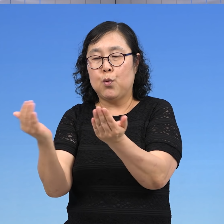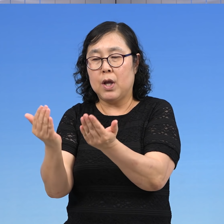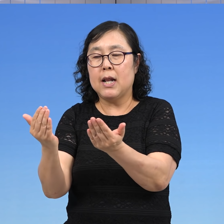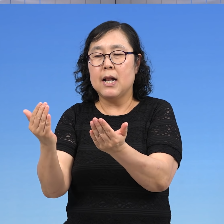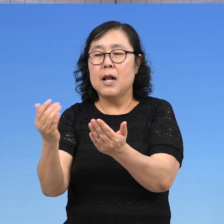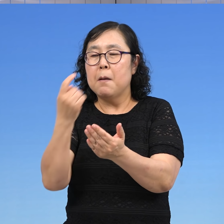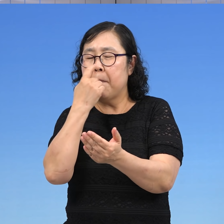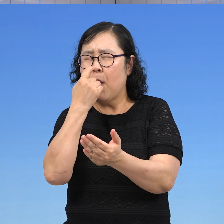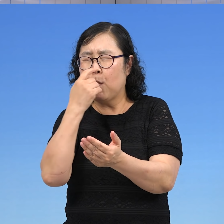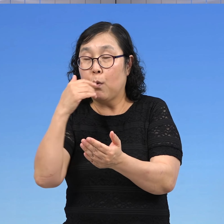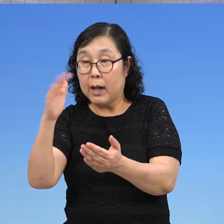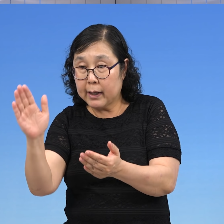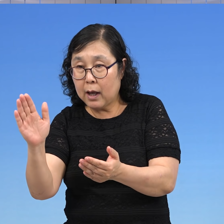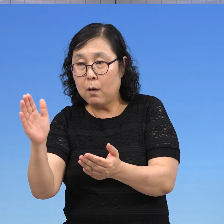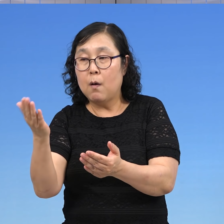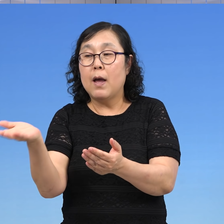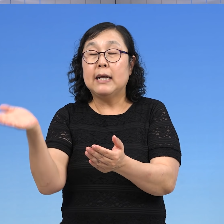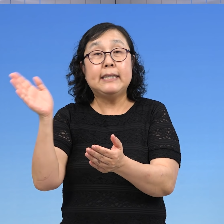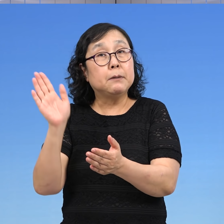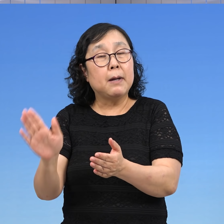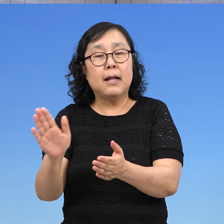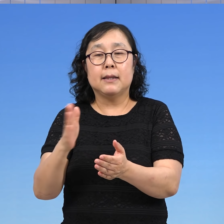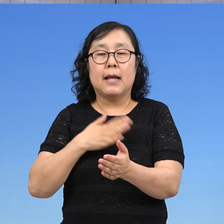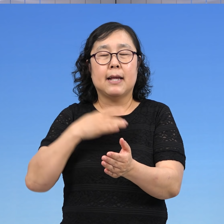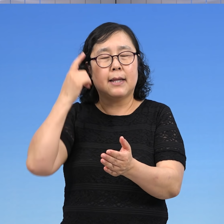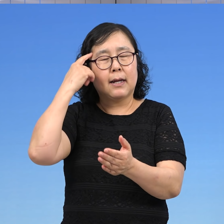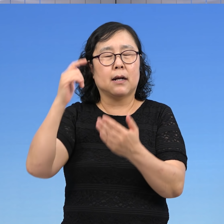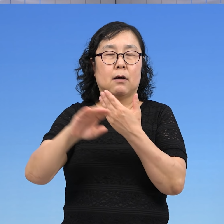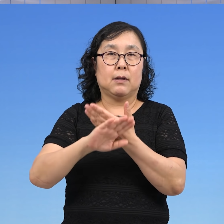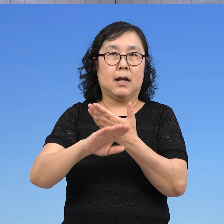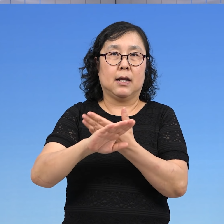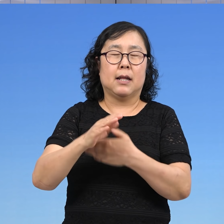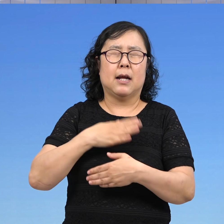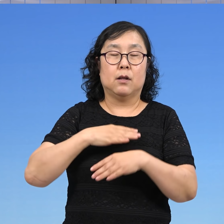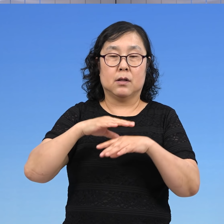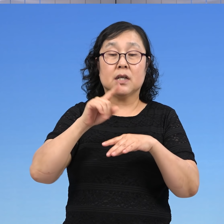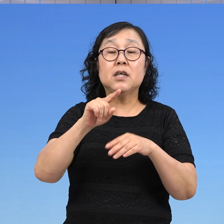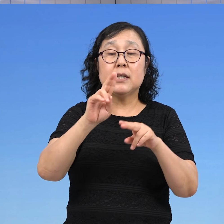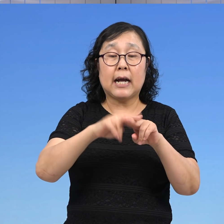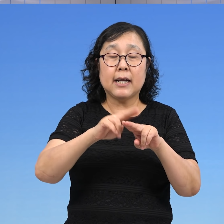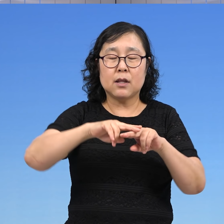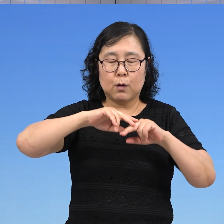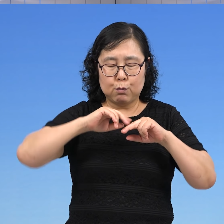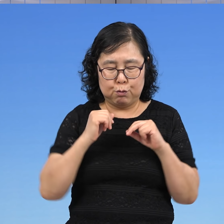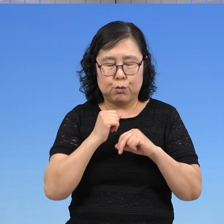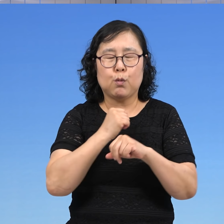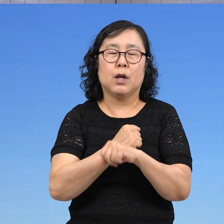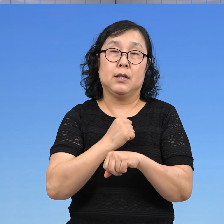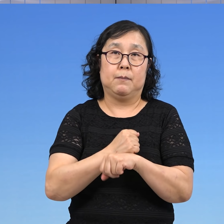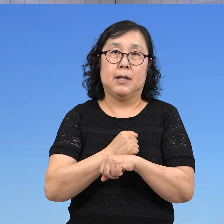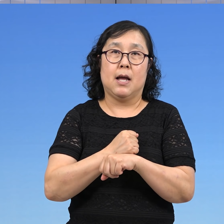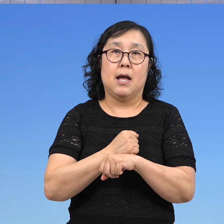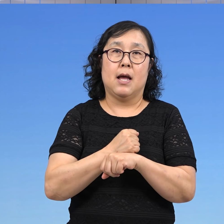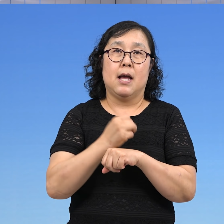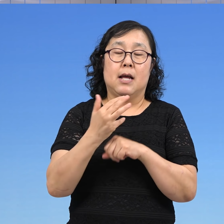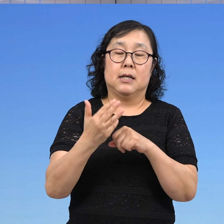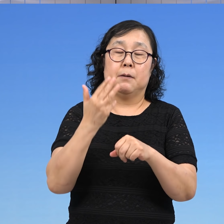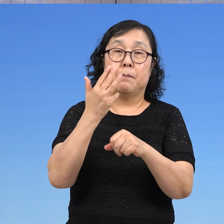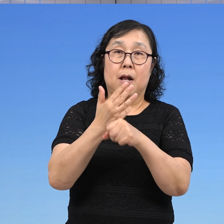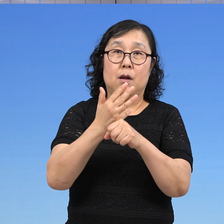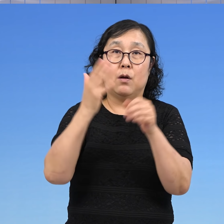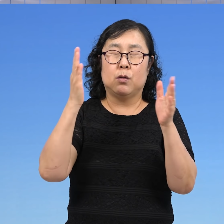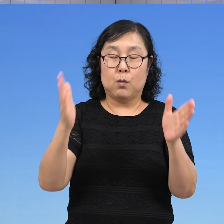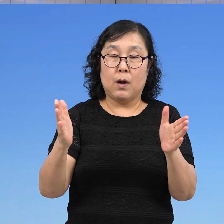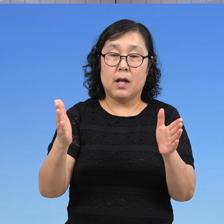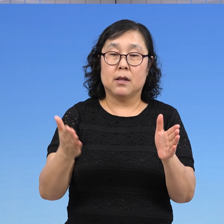드렸죠 그저 순종 했거든요 지난 18년 동안 분당우리교회 가 어떻게 인도받아